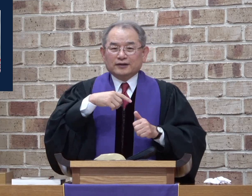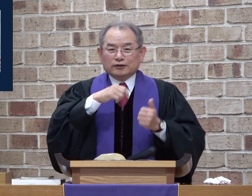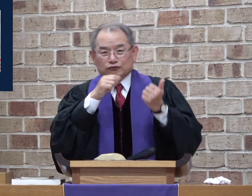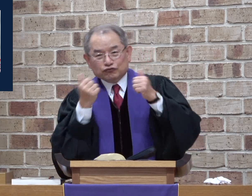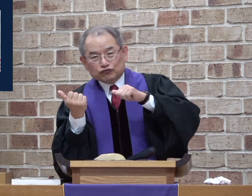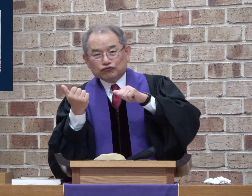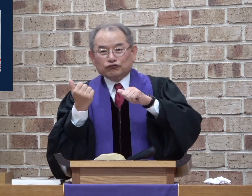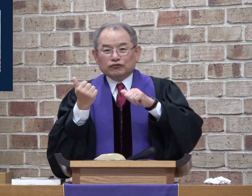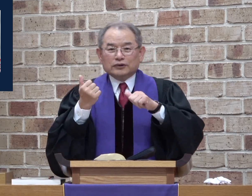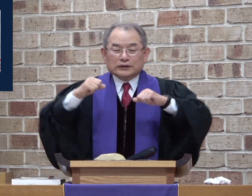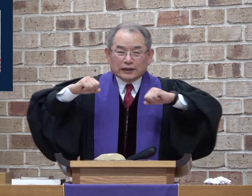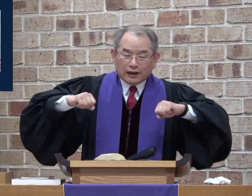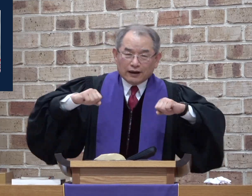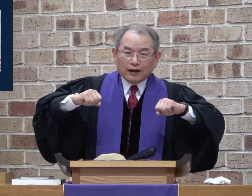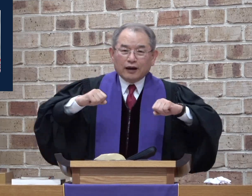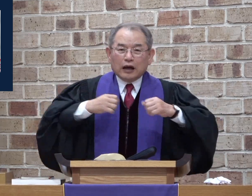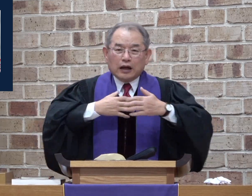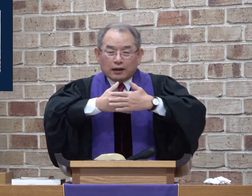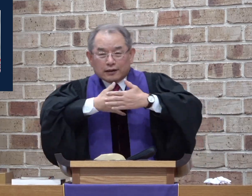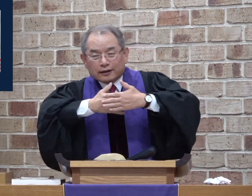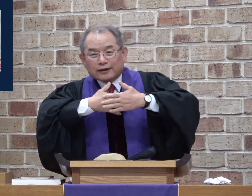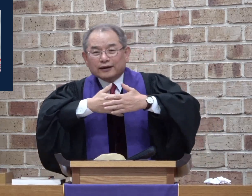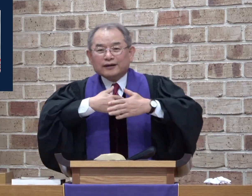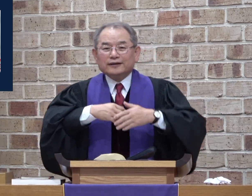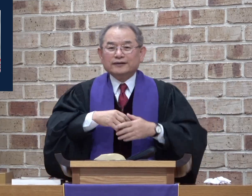정말 죽을지 살지 모르는,